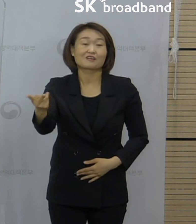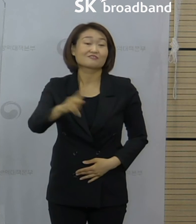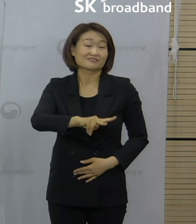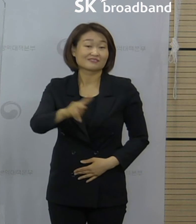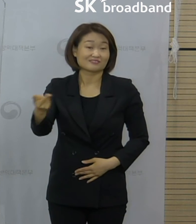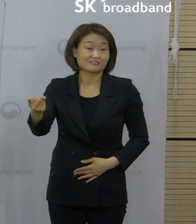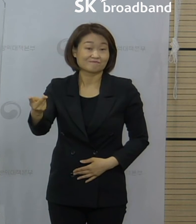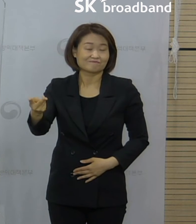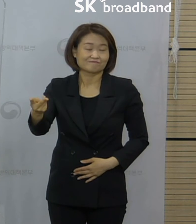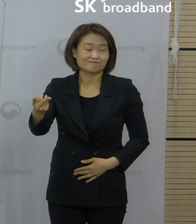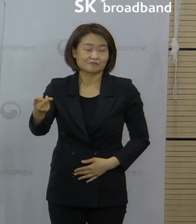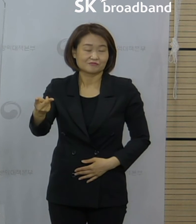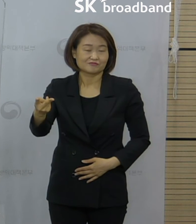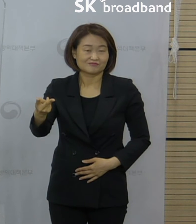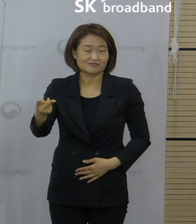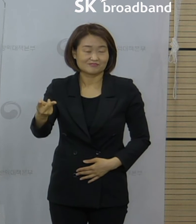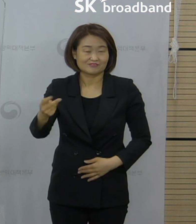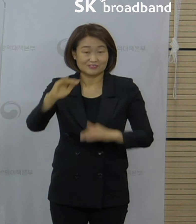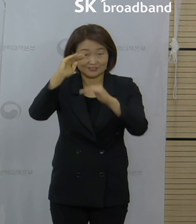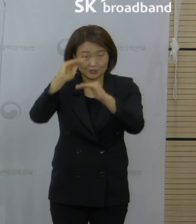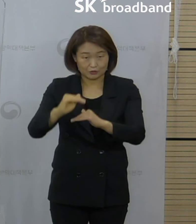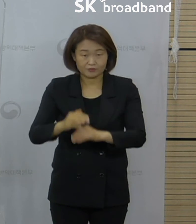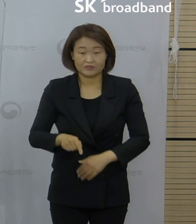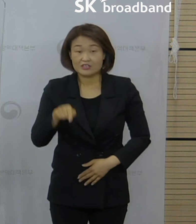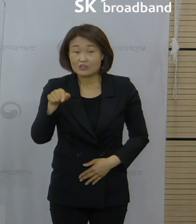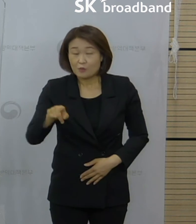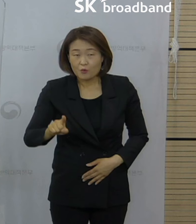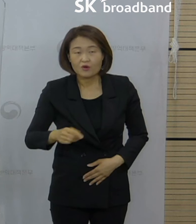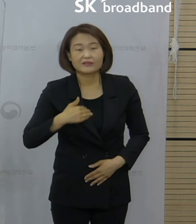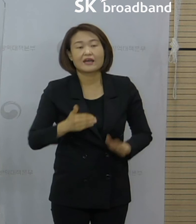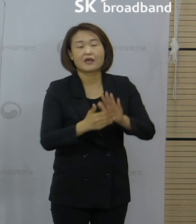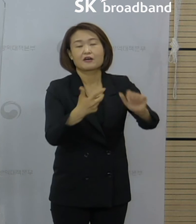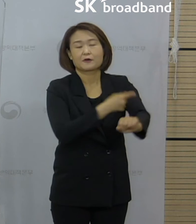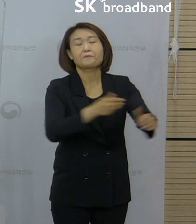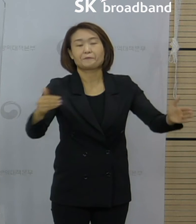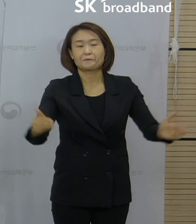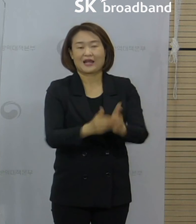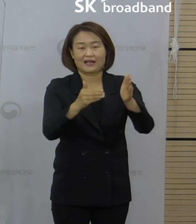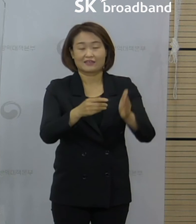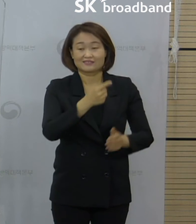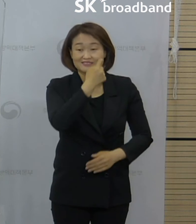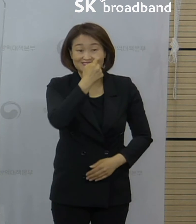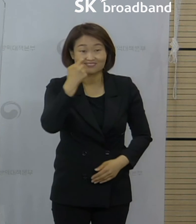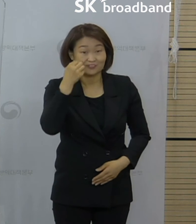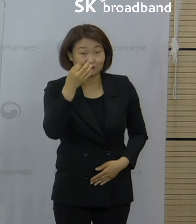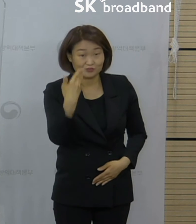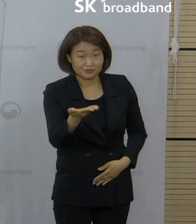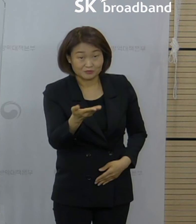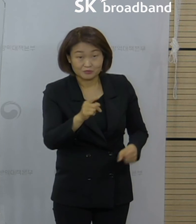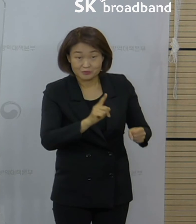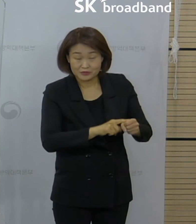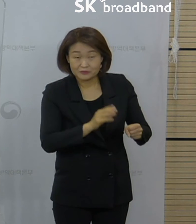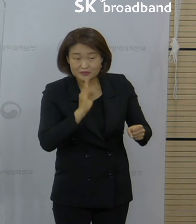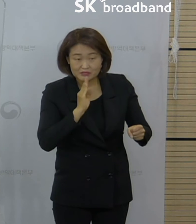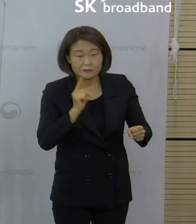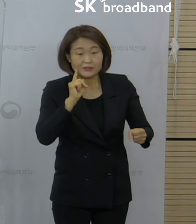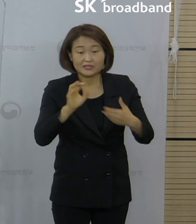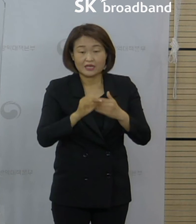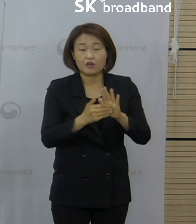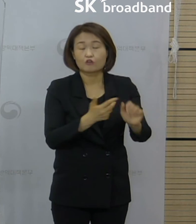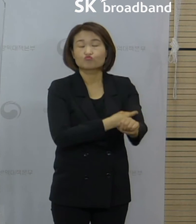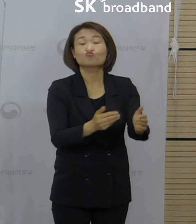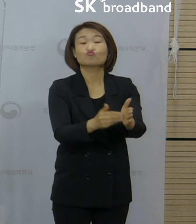있습니다. 이 증명서는 예방접종을 받았다는 것을 이제 인정하는 증명서이고 이것을 이제 제시할 경우에